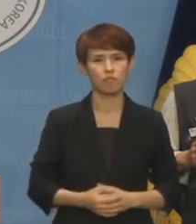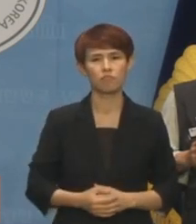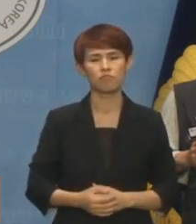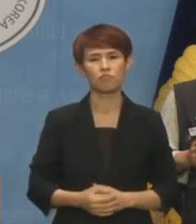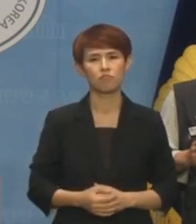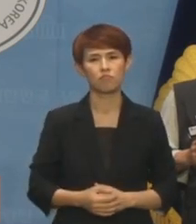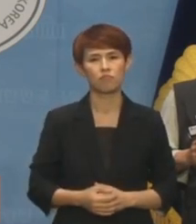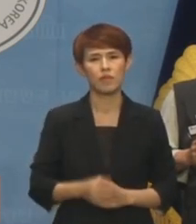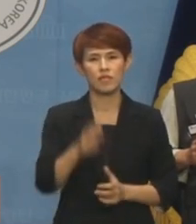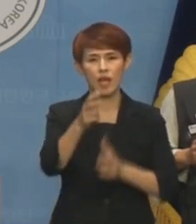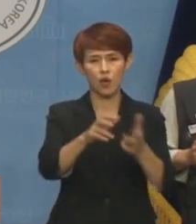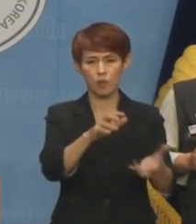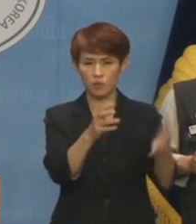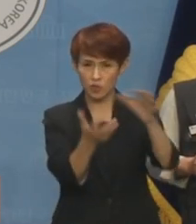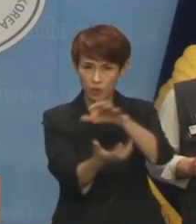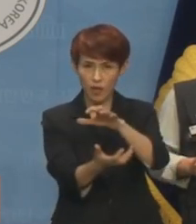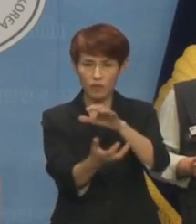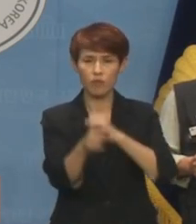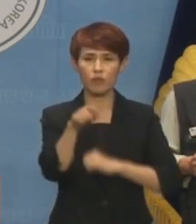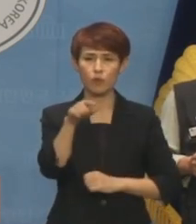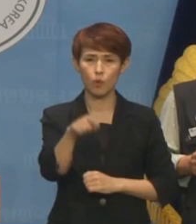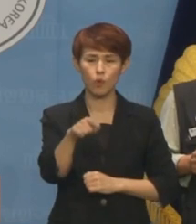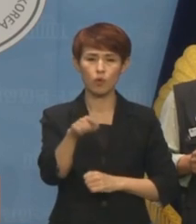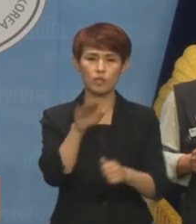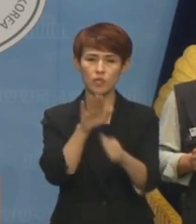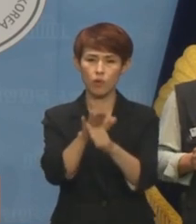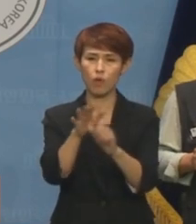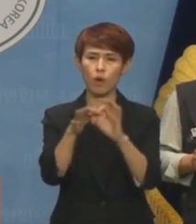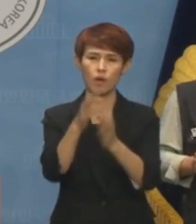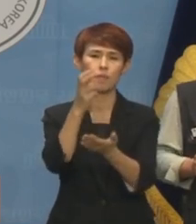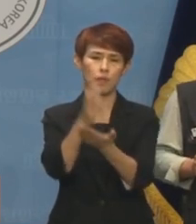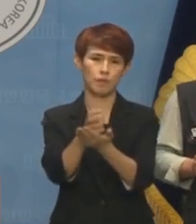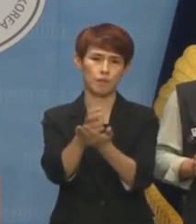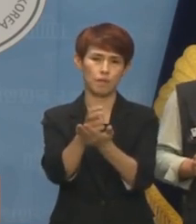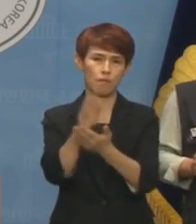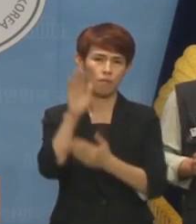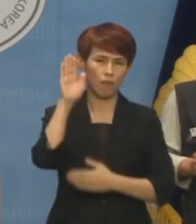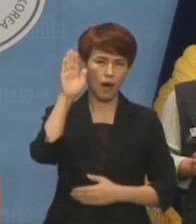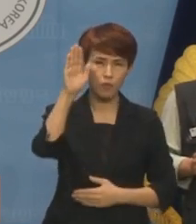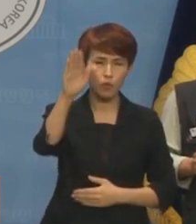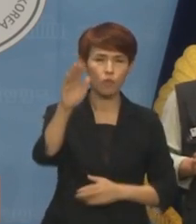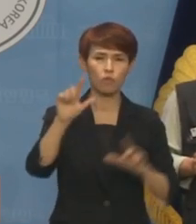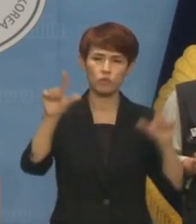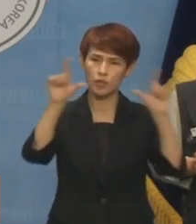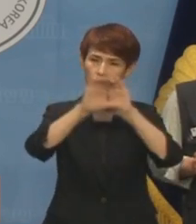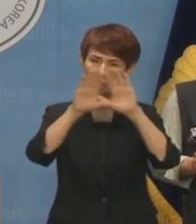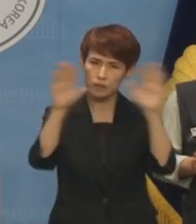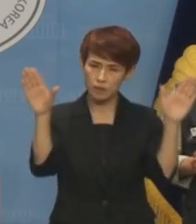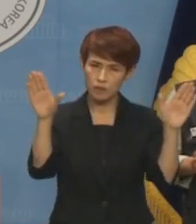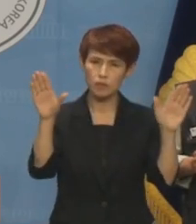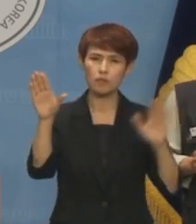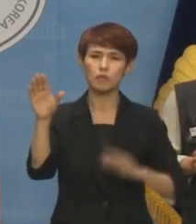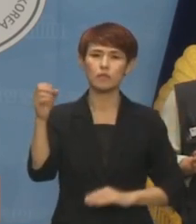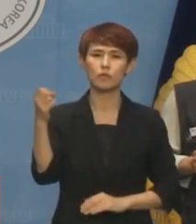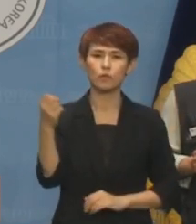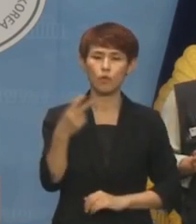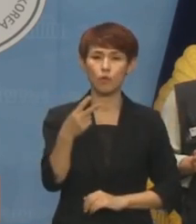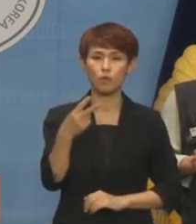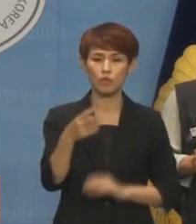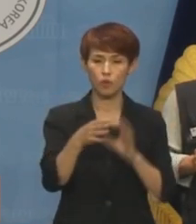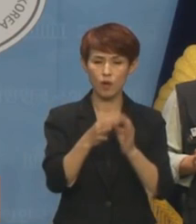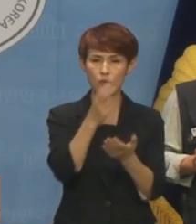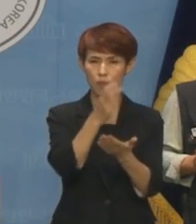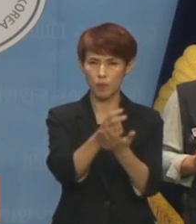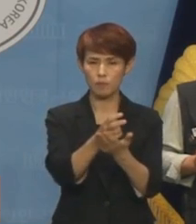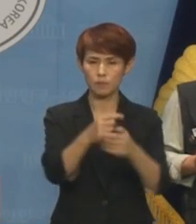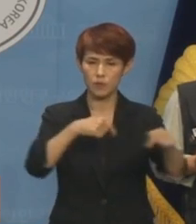제정되는 산업전환과 그 지원에 관한 입법이었고 향후 기후 및 전환 관련 입법과